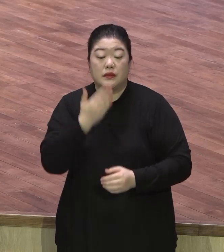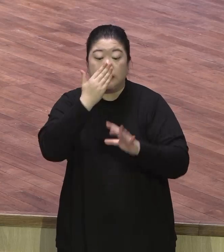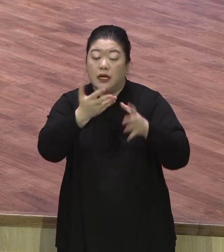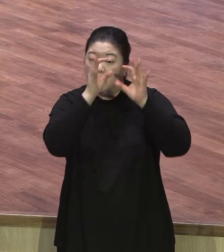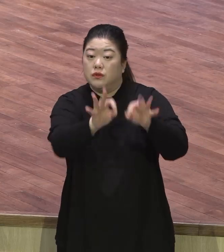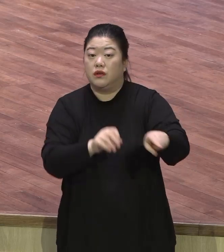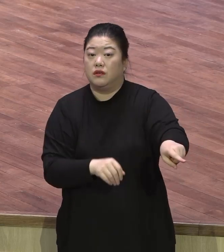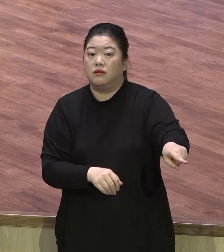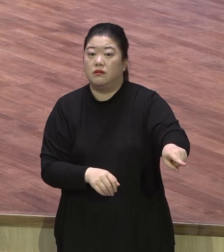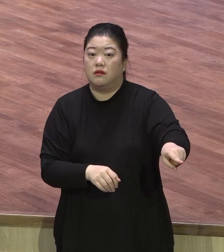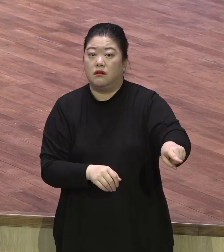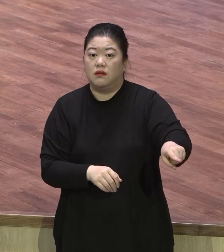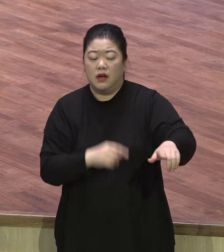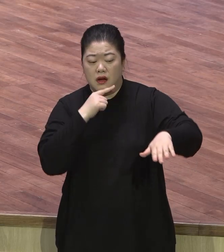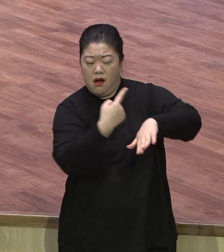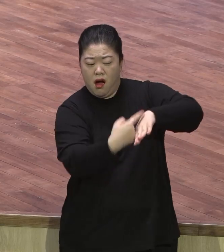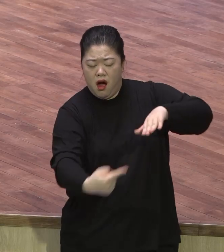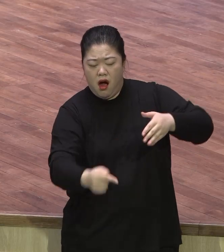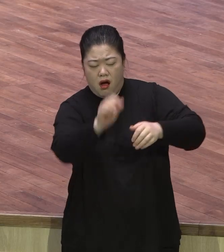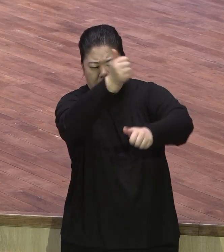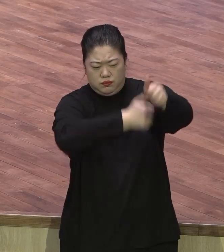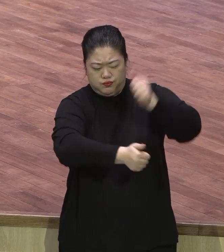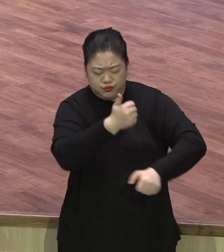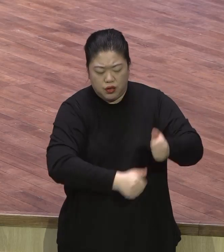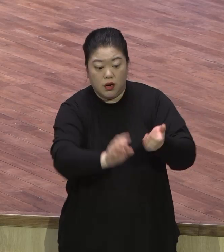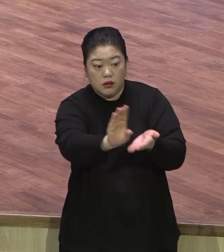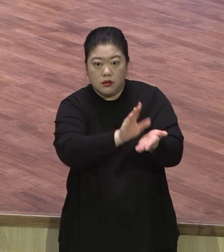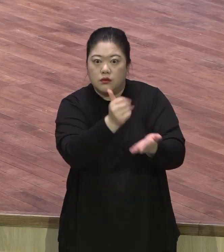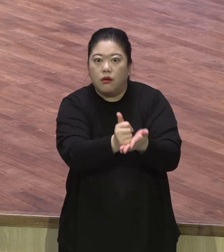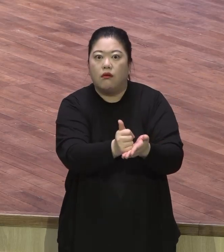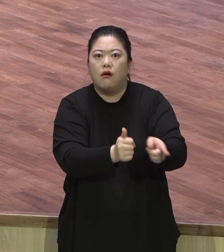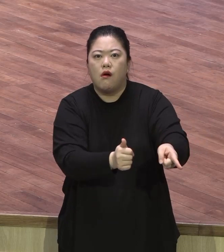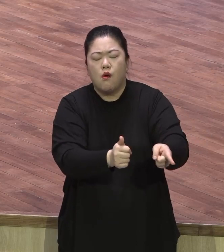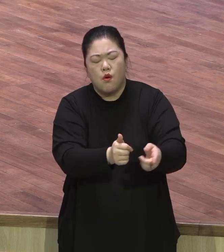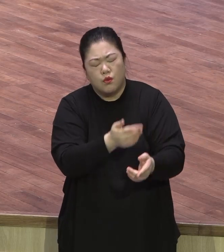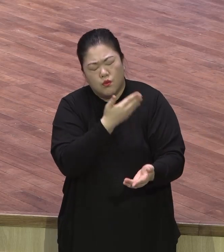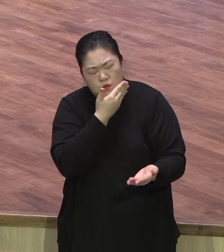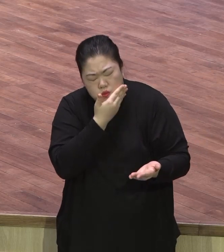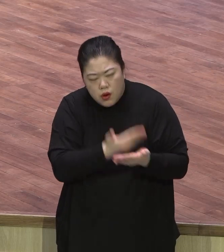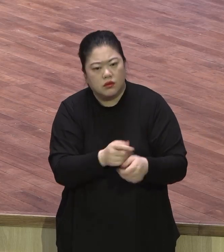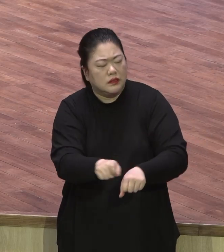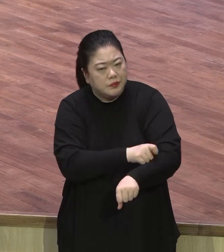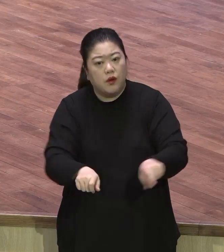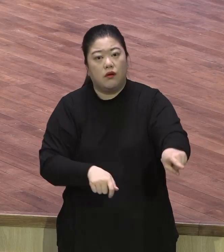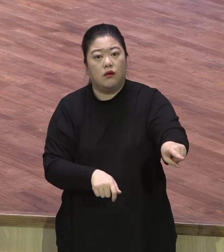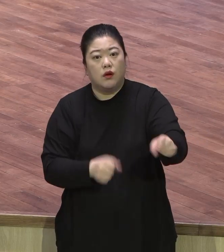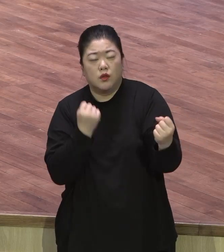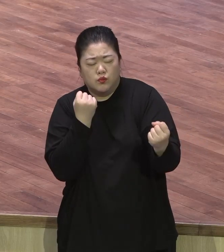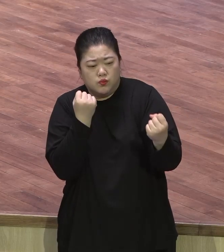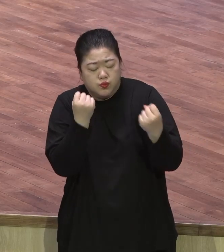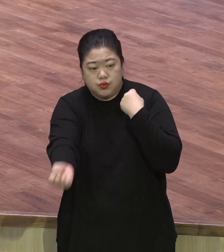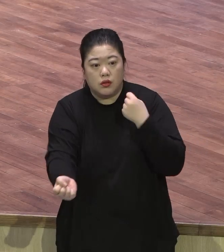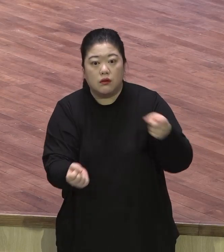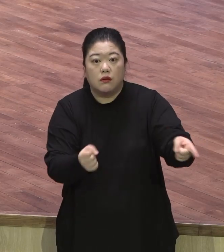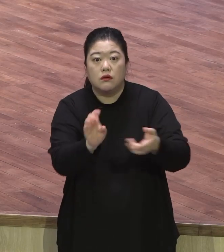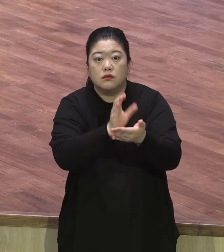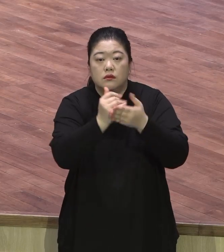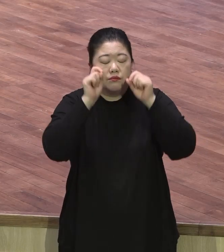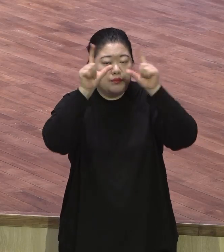불신자보다 더 불행하게 살아요 하나님 안 믿는 다른 나라보다 더 불행한 삶을 산다니까요 저